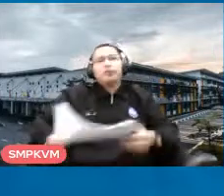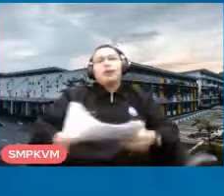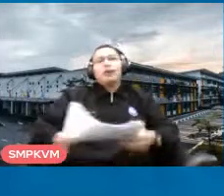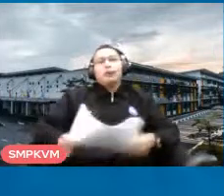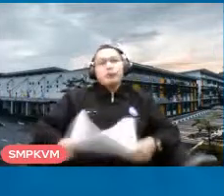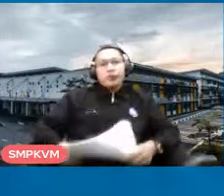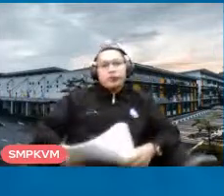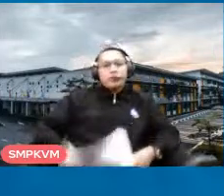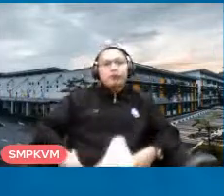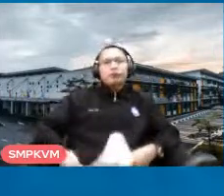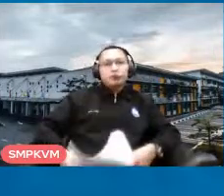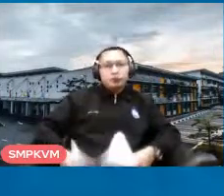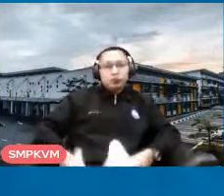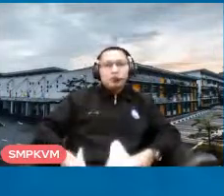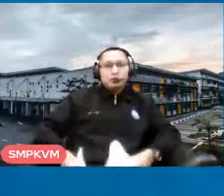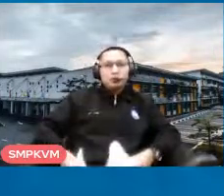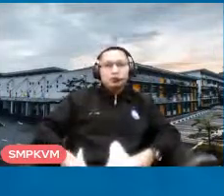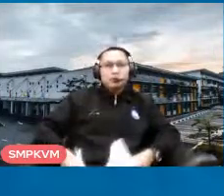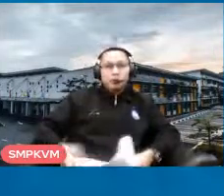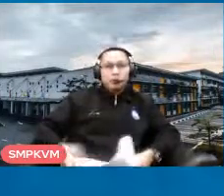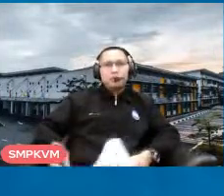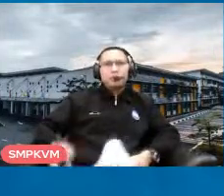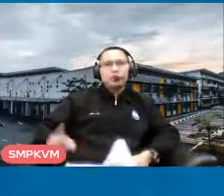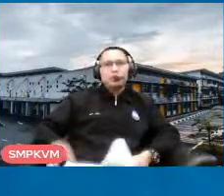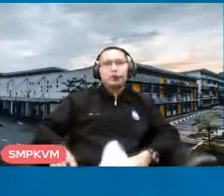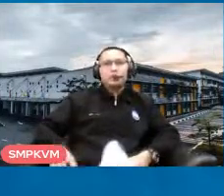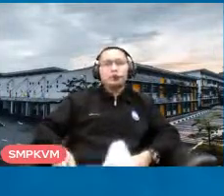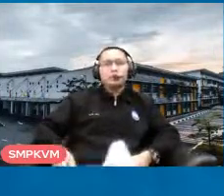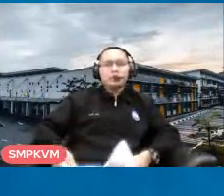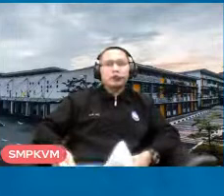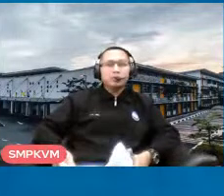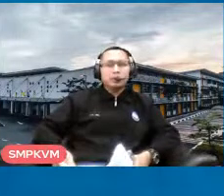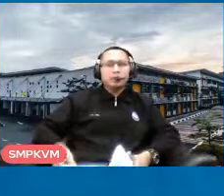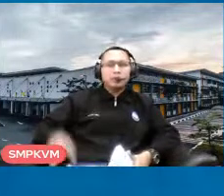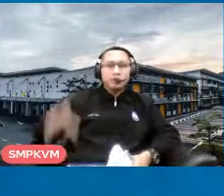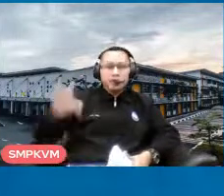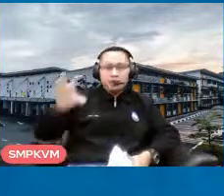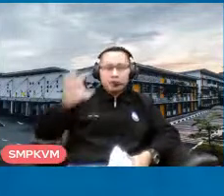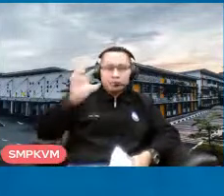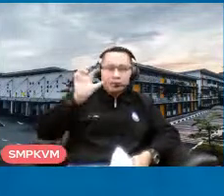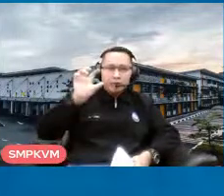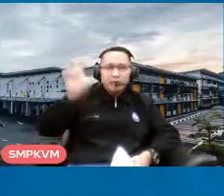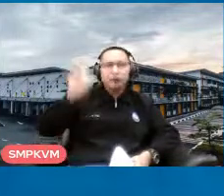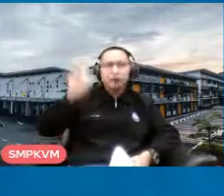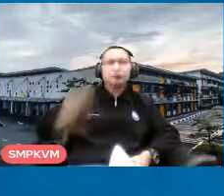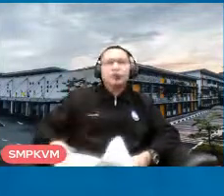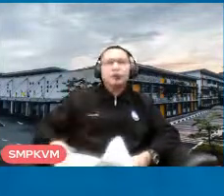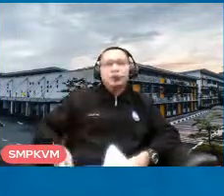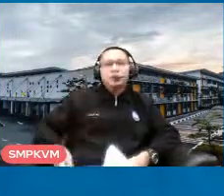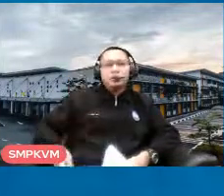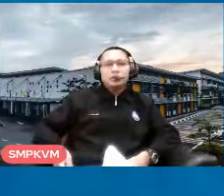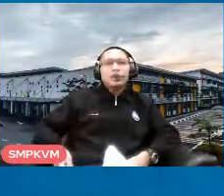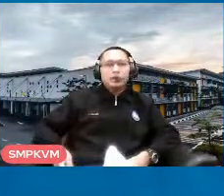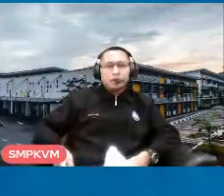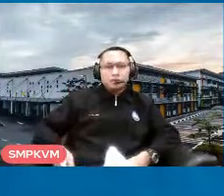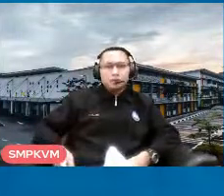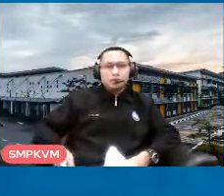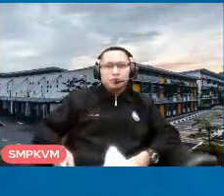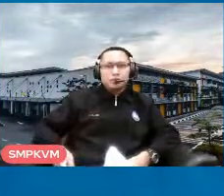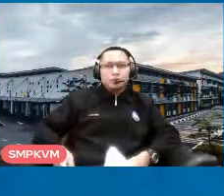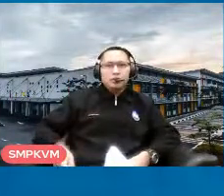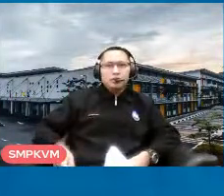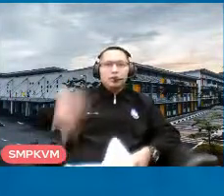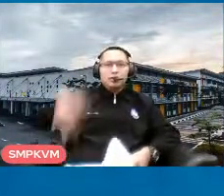Fitnah lebih berat daripada membunuh dosa atau sama juga nih kita kursi malu terkena pula yang kamu sebarkan tuh Kenalan